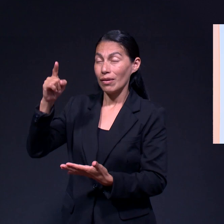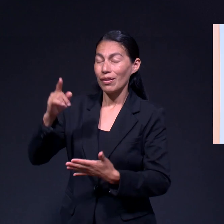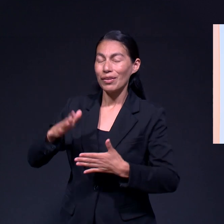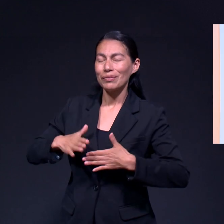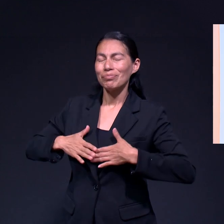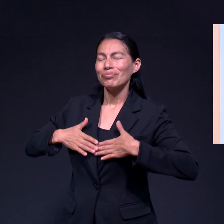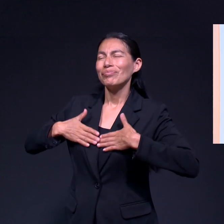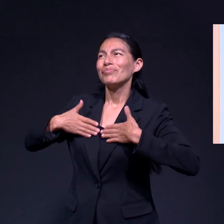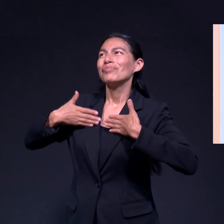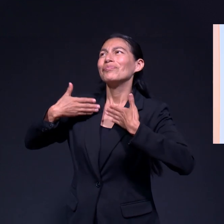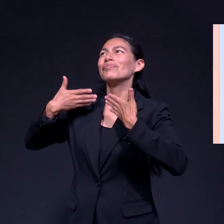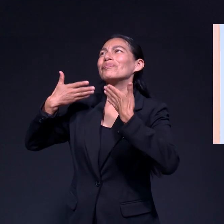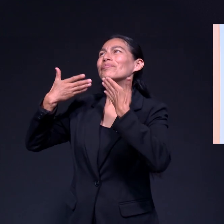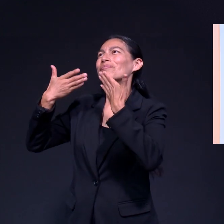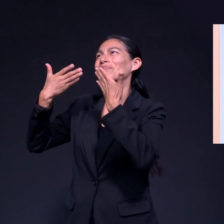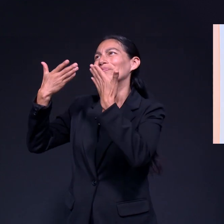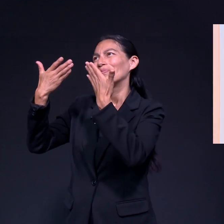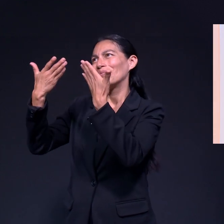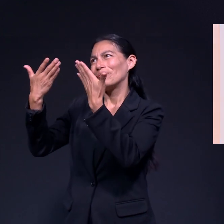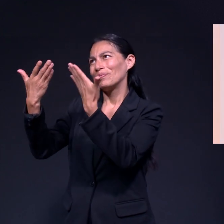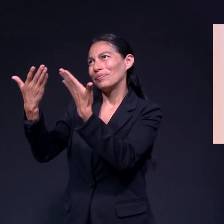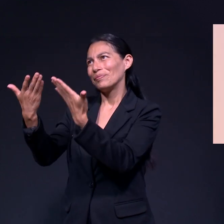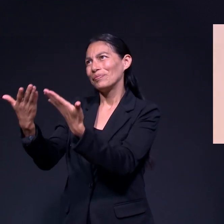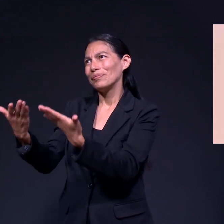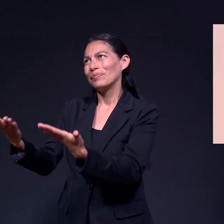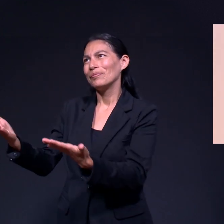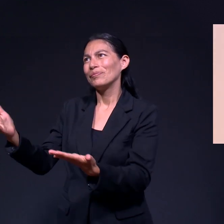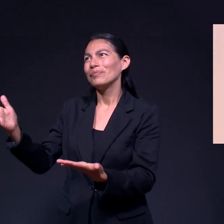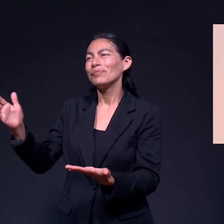en quien confiaré